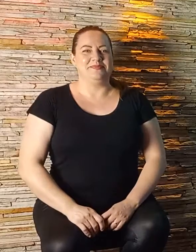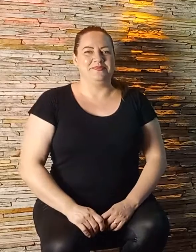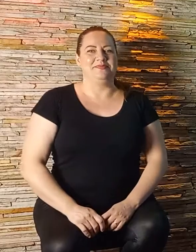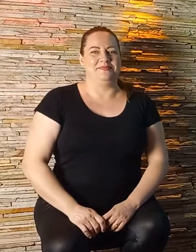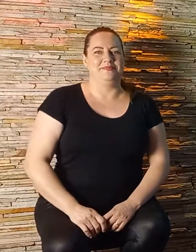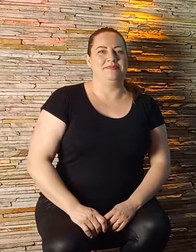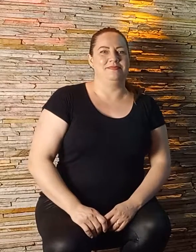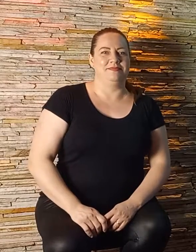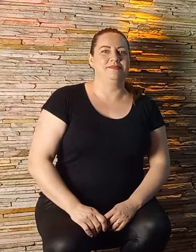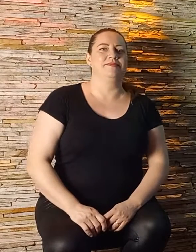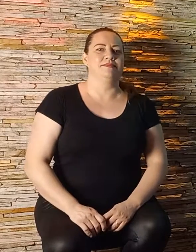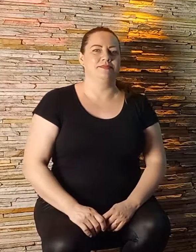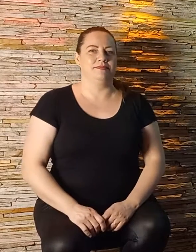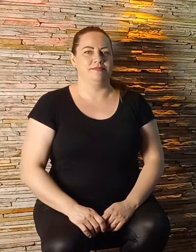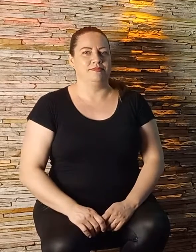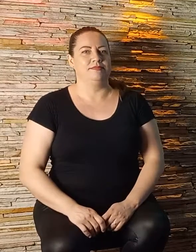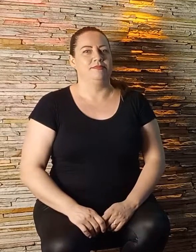Pezão